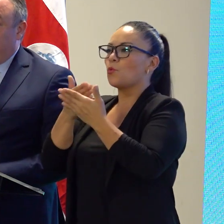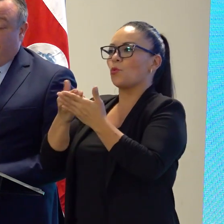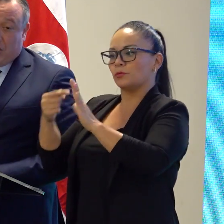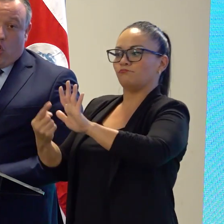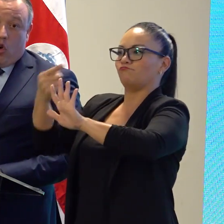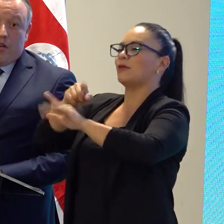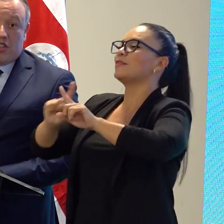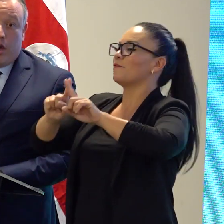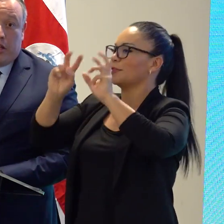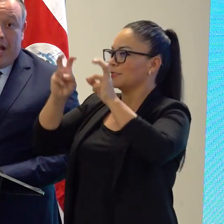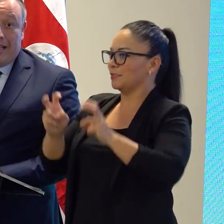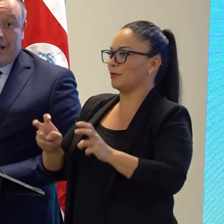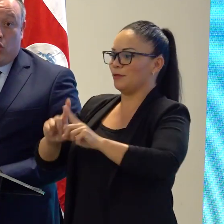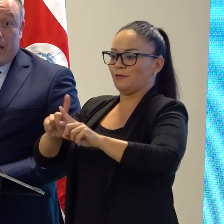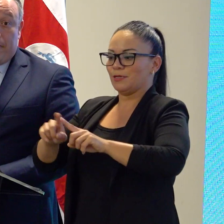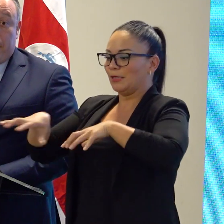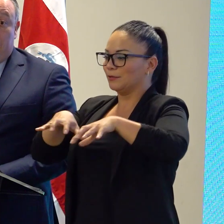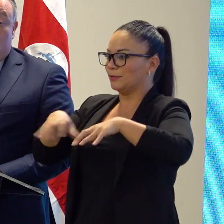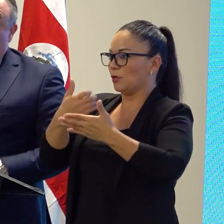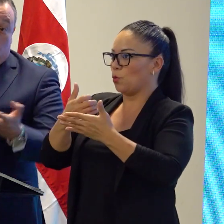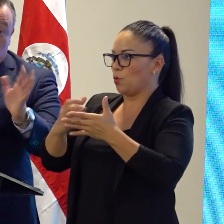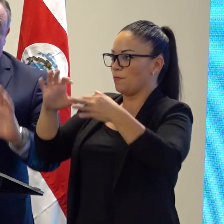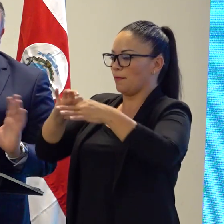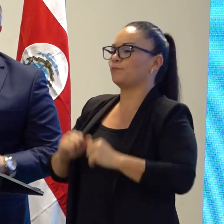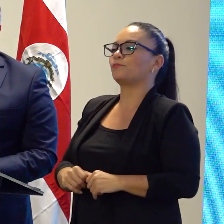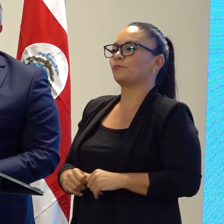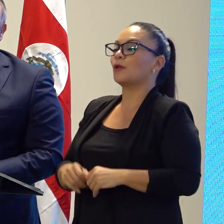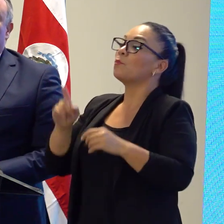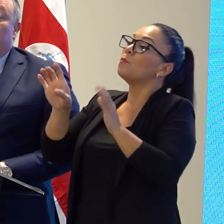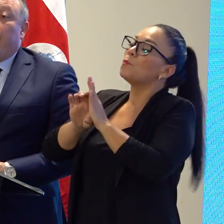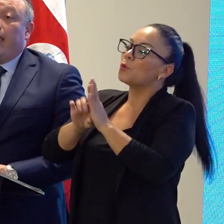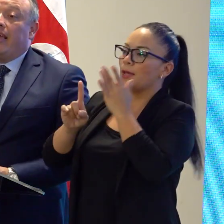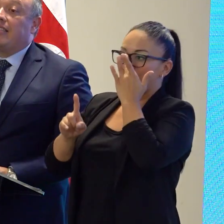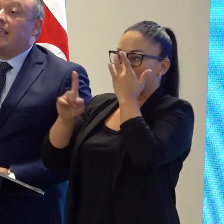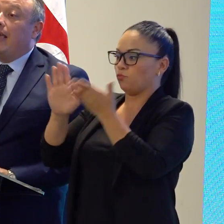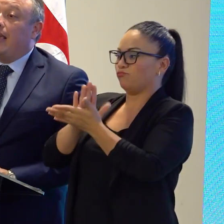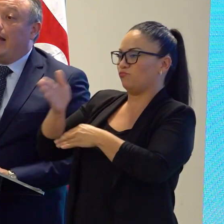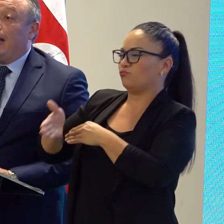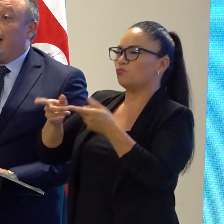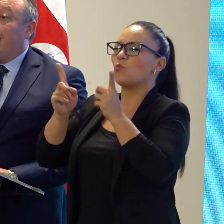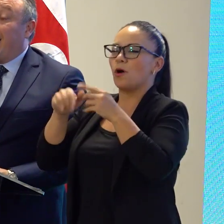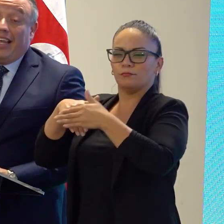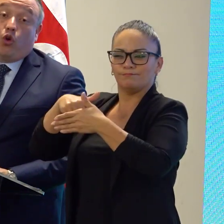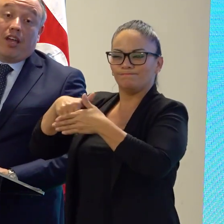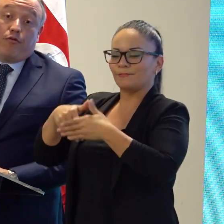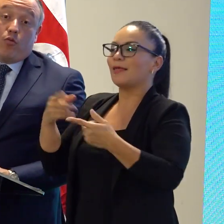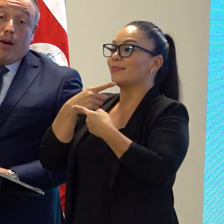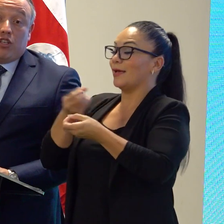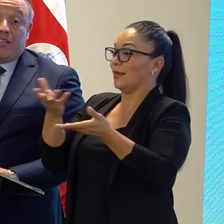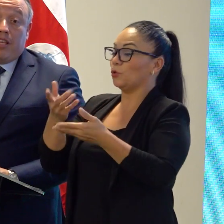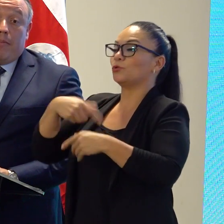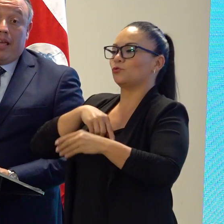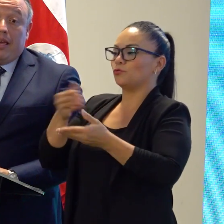de integración con el resto de actividades de la economía uno de esos cuellos por ejemplo es el decreto que